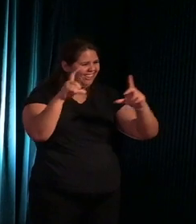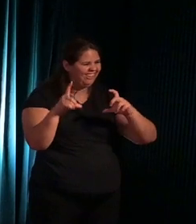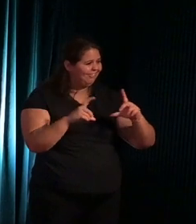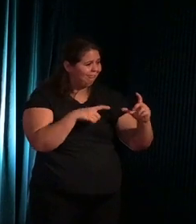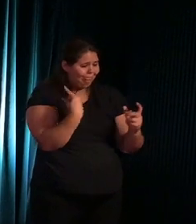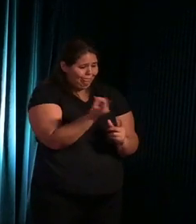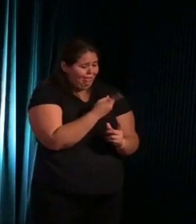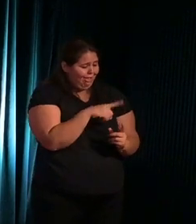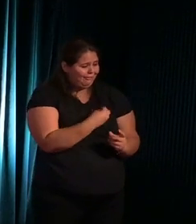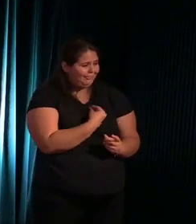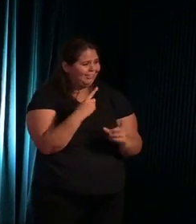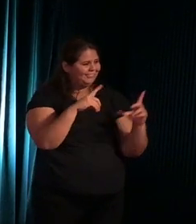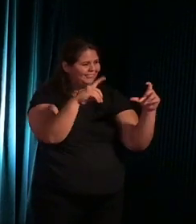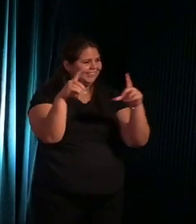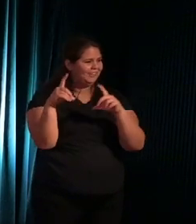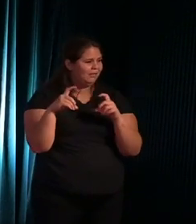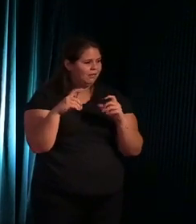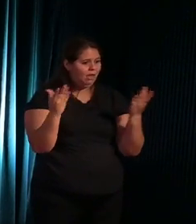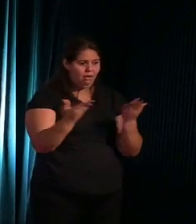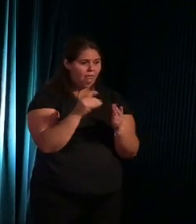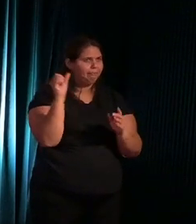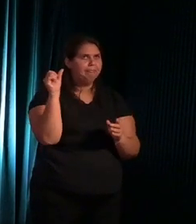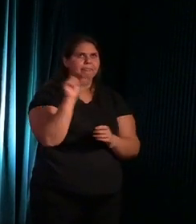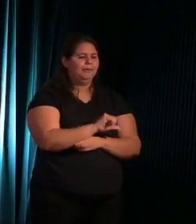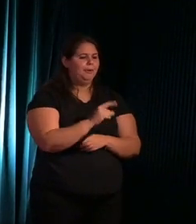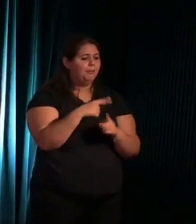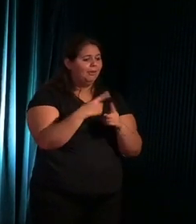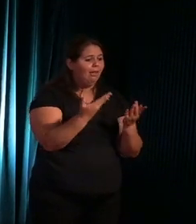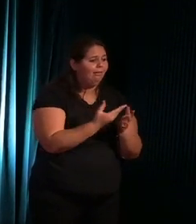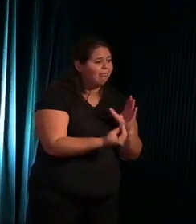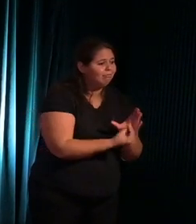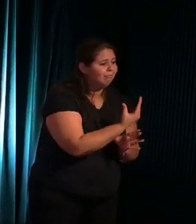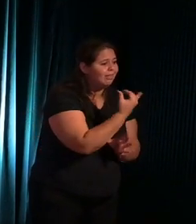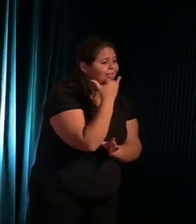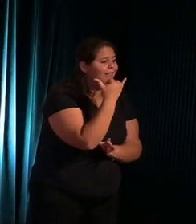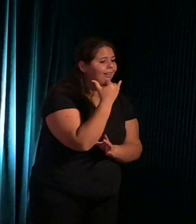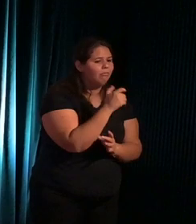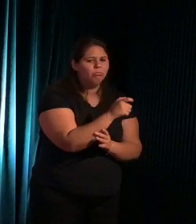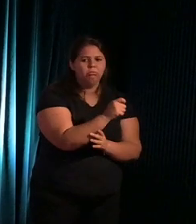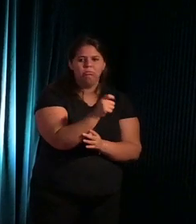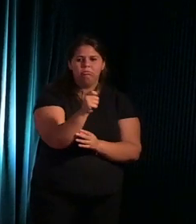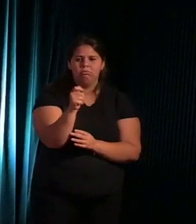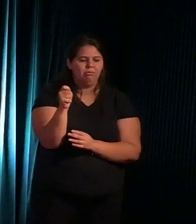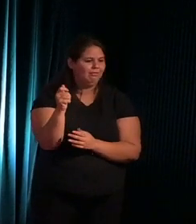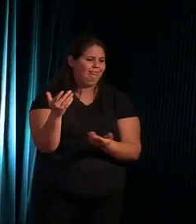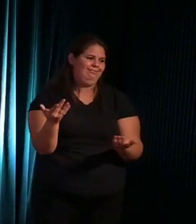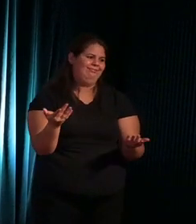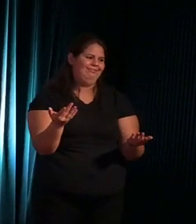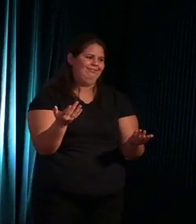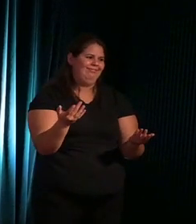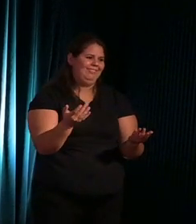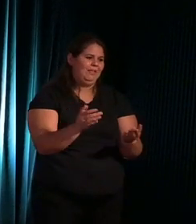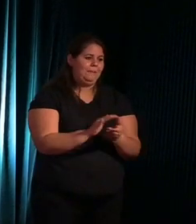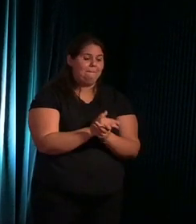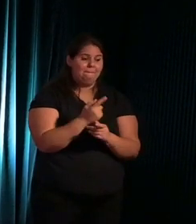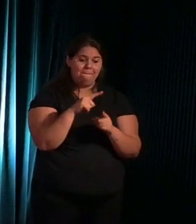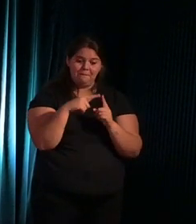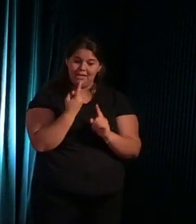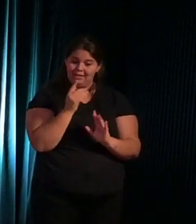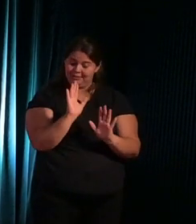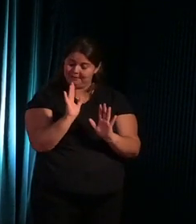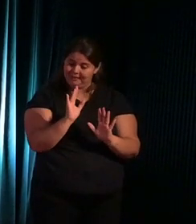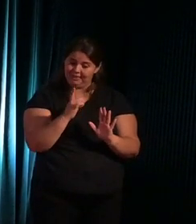certamente fotógrafos. Ainda mais agora com o telefone. Né? Agora, tem um buraquinho nesse